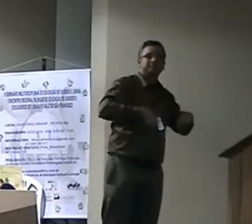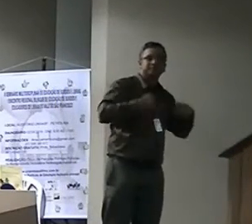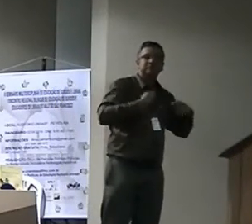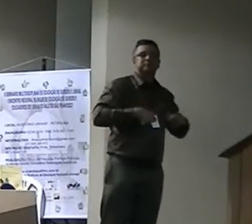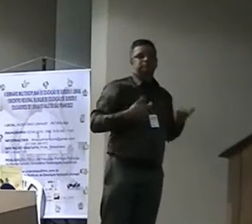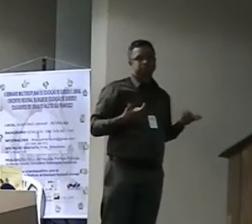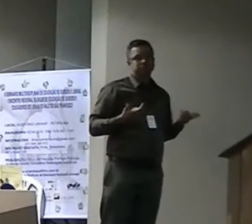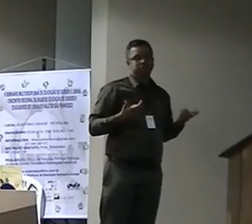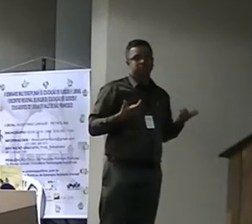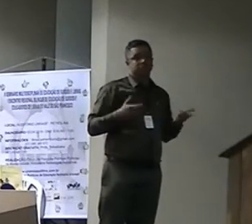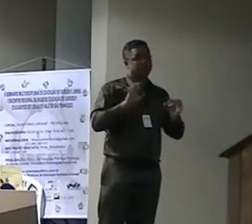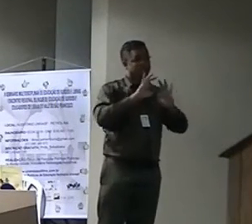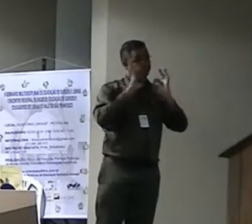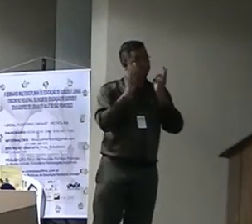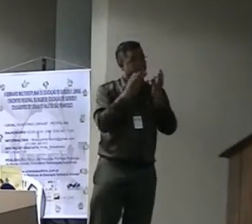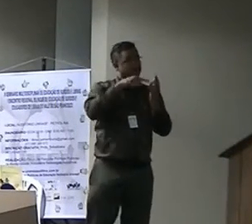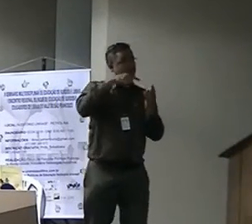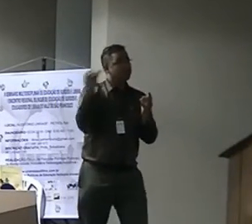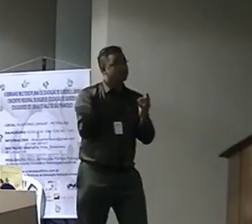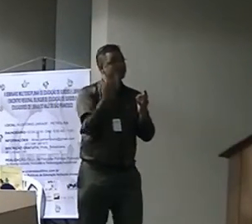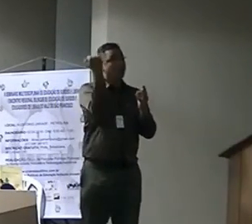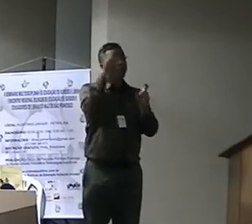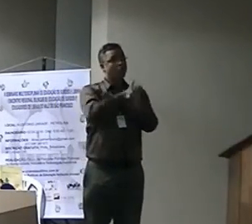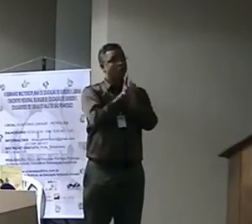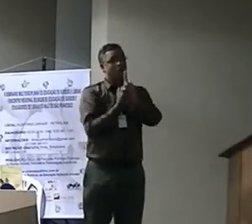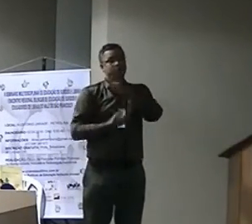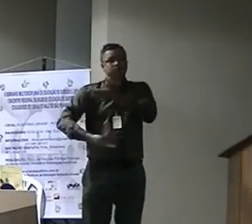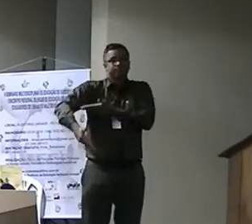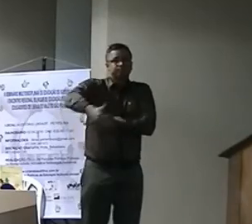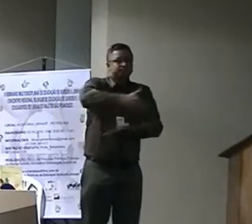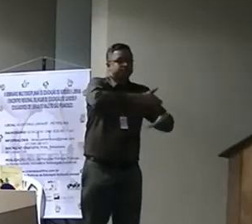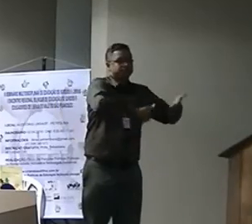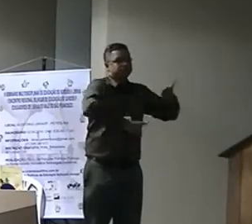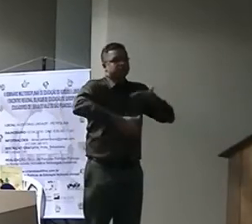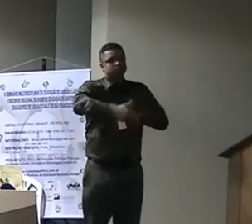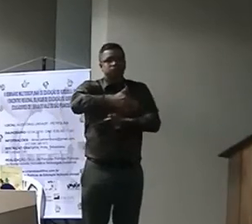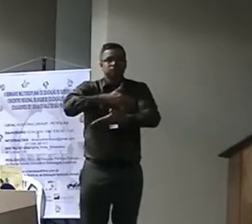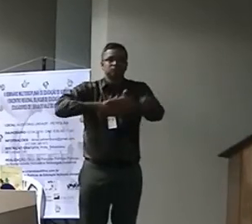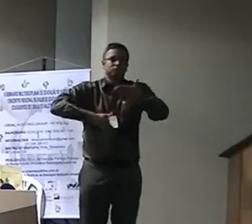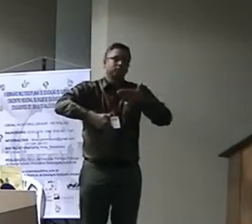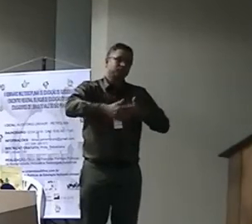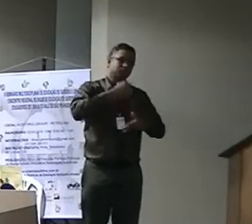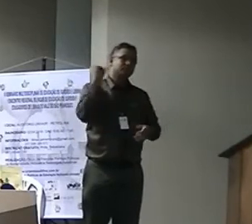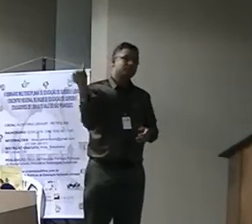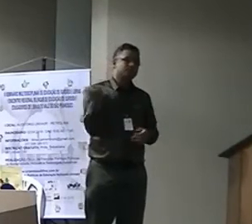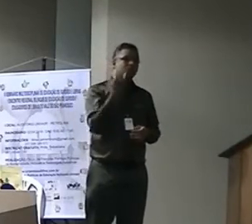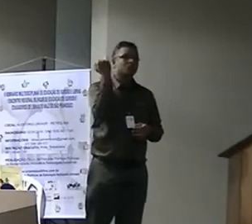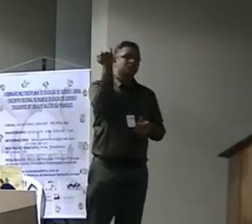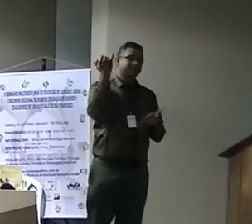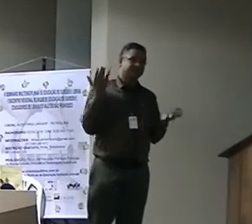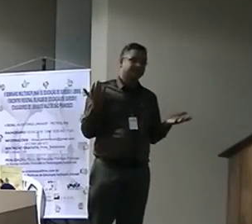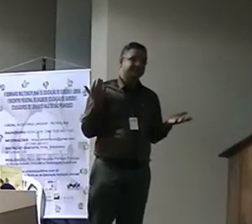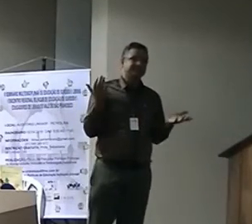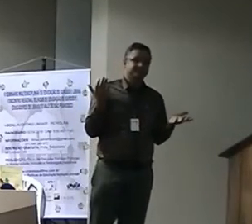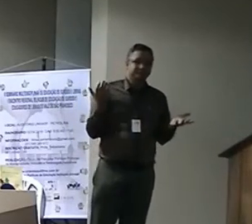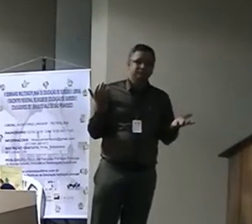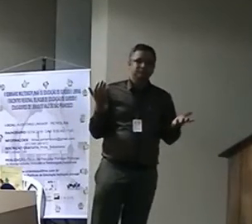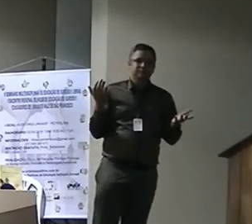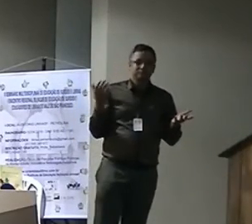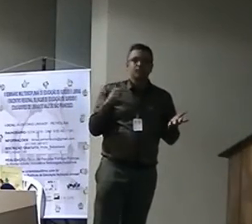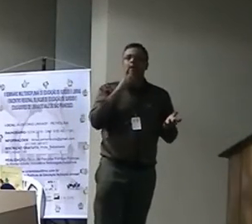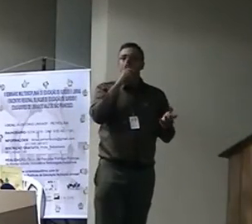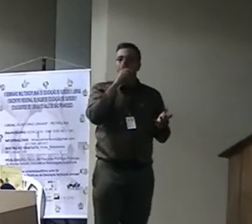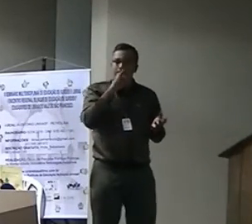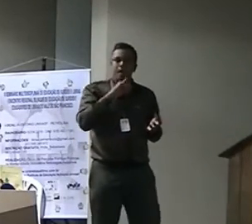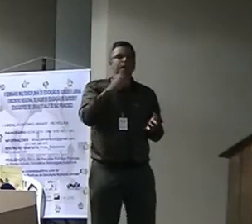para a socialização. E a partir daí os pais começam a incluir a criança, né, a entender isso e